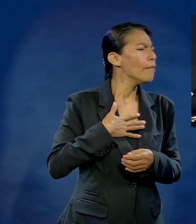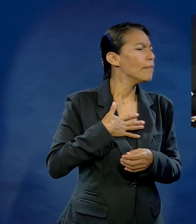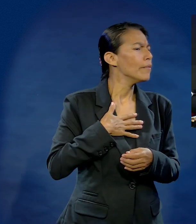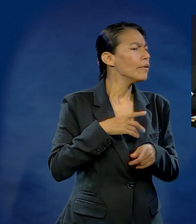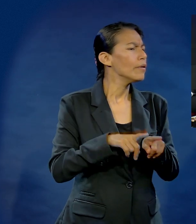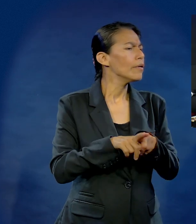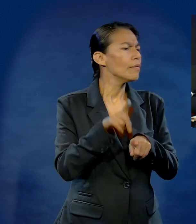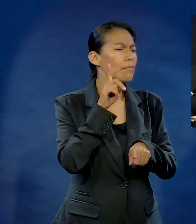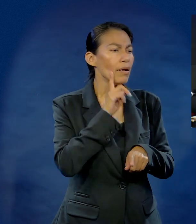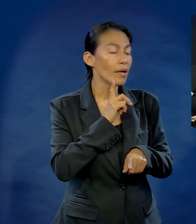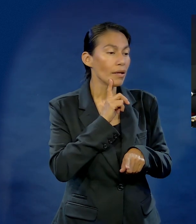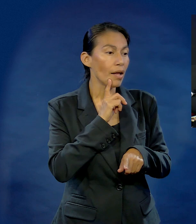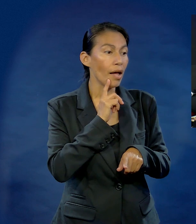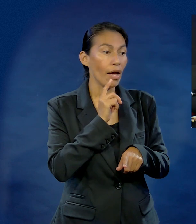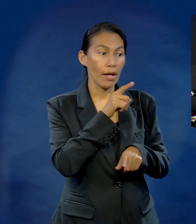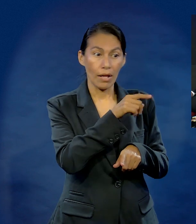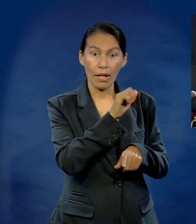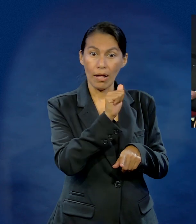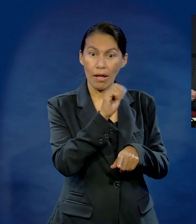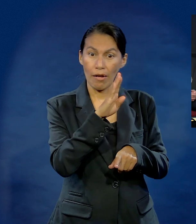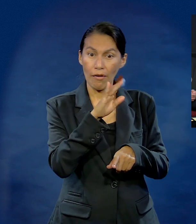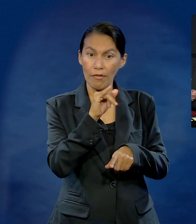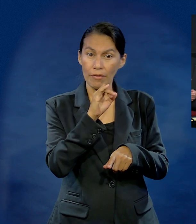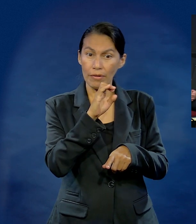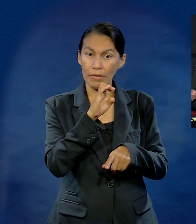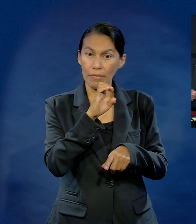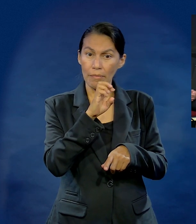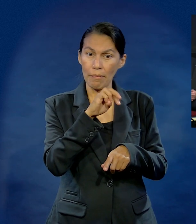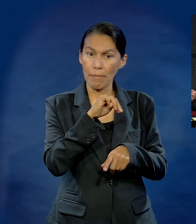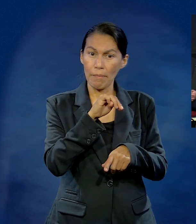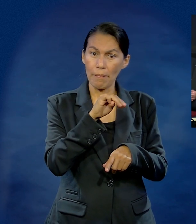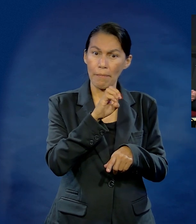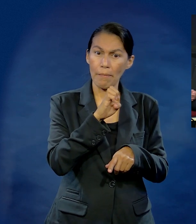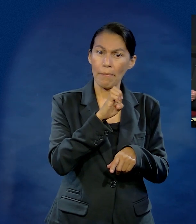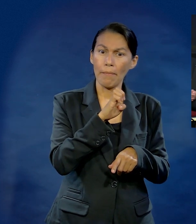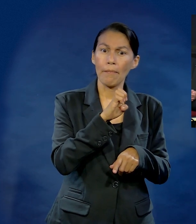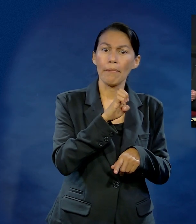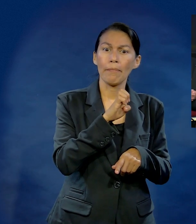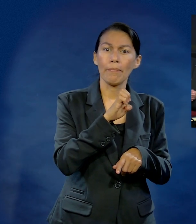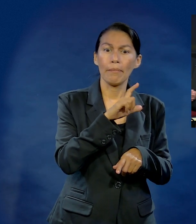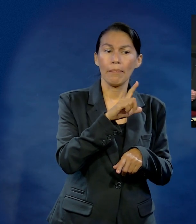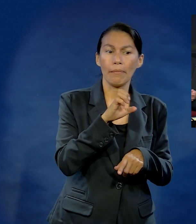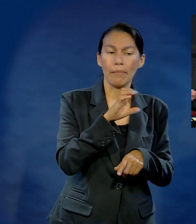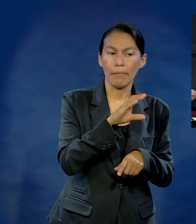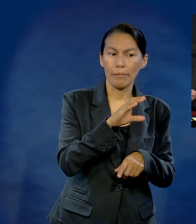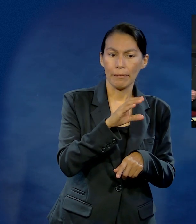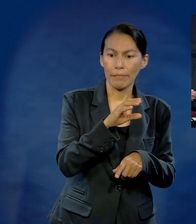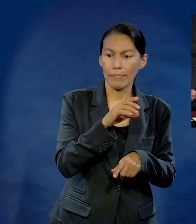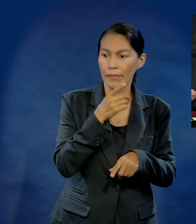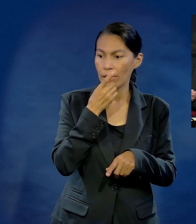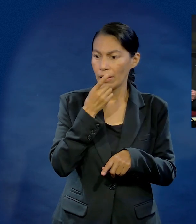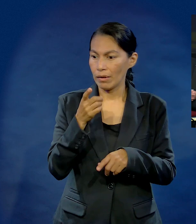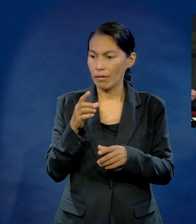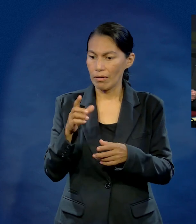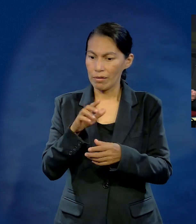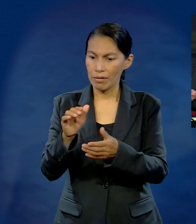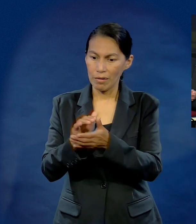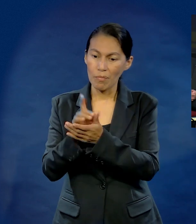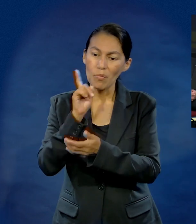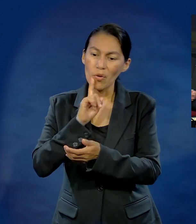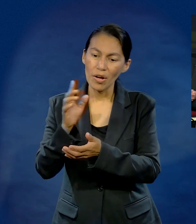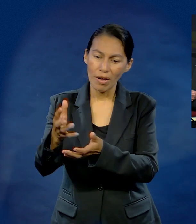1. Ojo, pestaña y ceja, mucha oreja. De allí partió Abraham a la tierra del